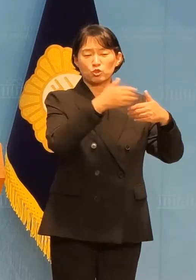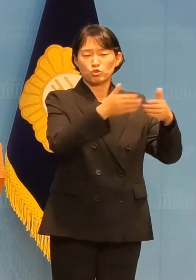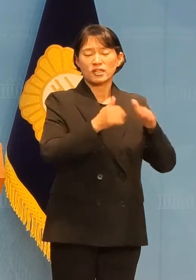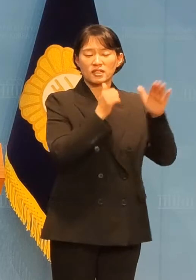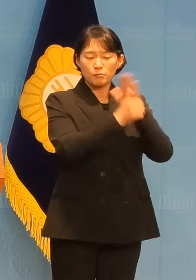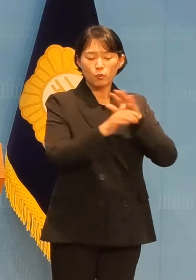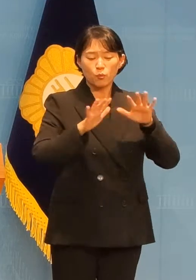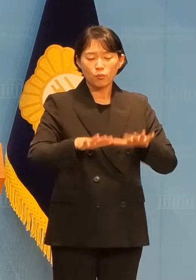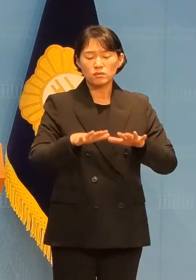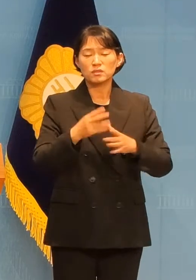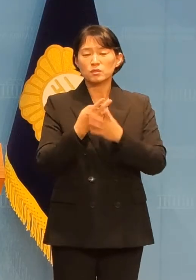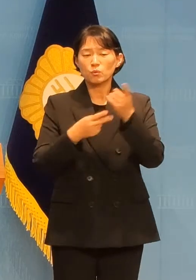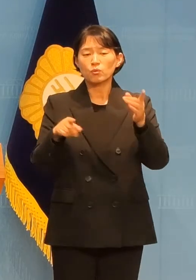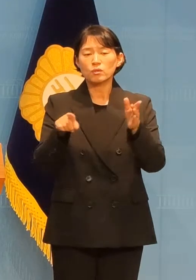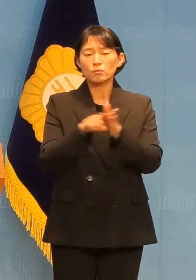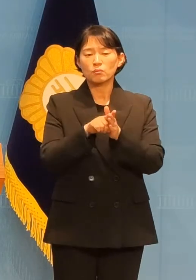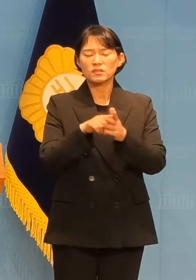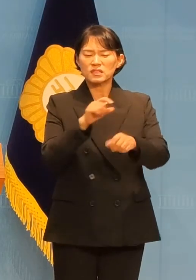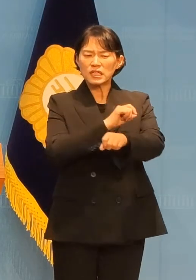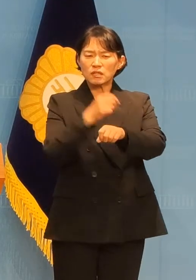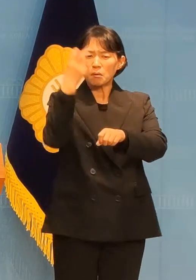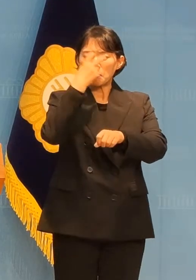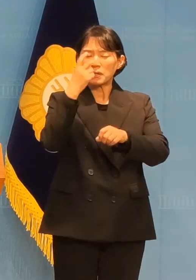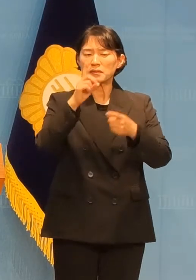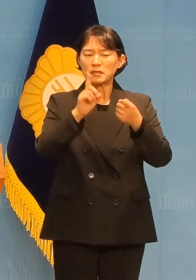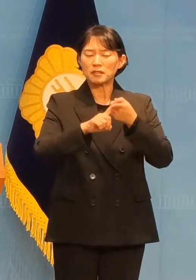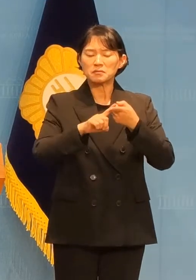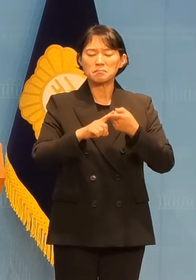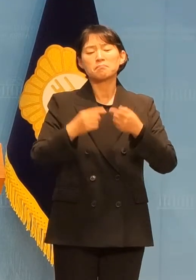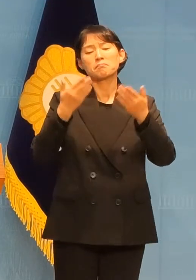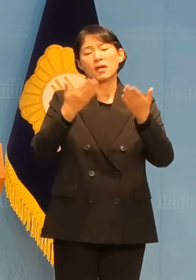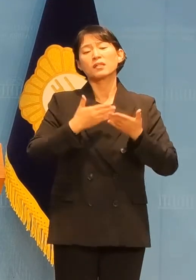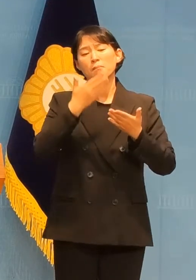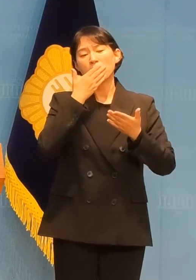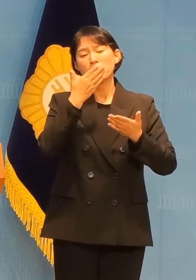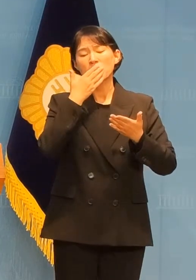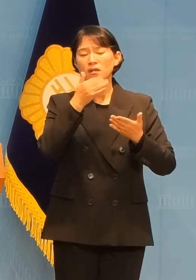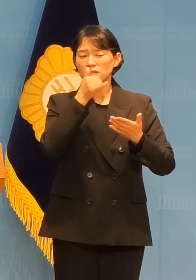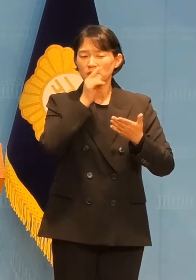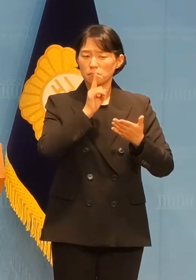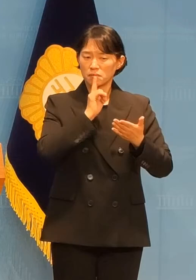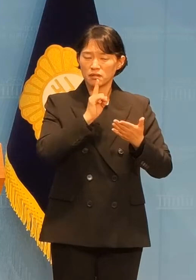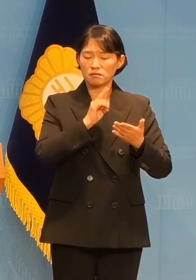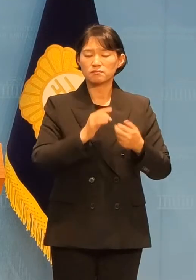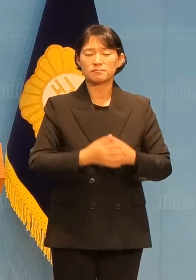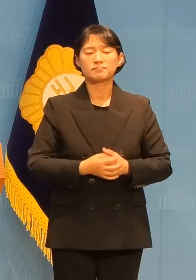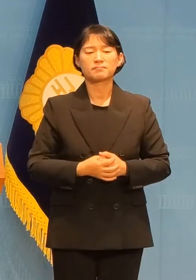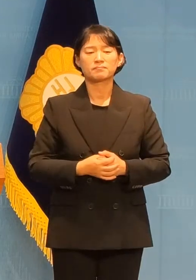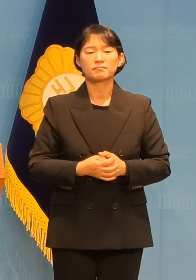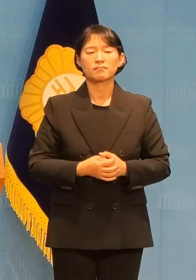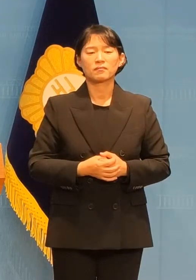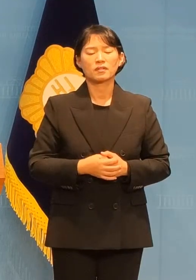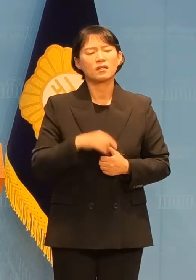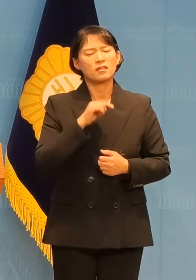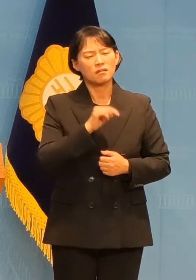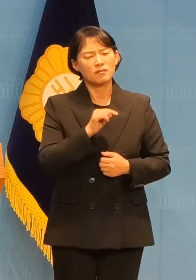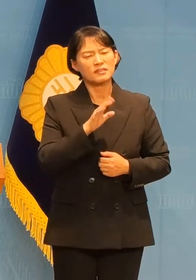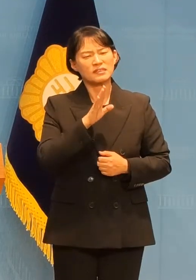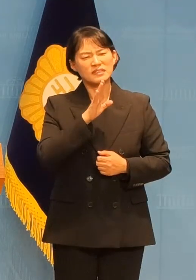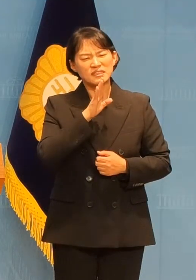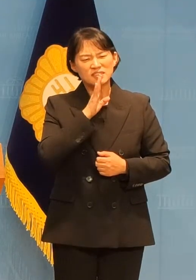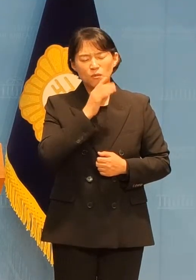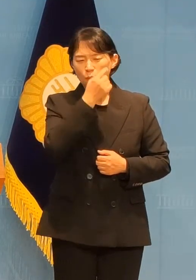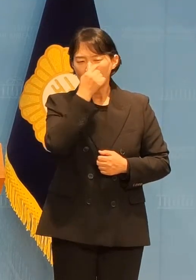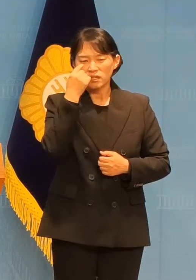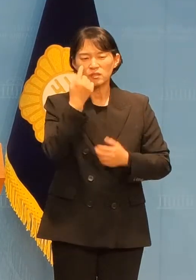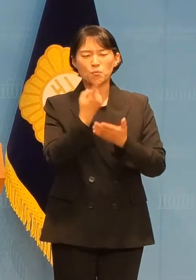오늘 통일교 특검에 대해 못 받을 것도 없다며 전향적인 의사를 밝혔습니다. 이는 진실규명을